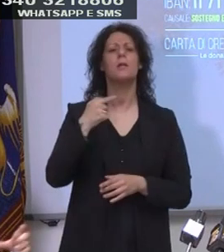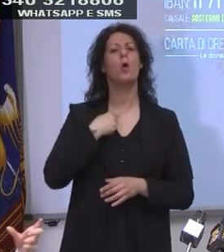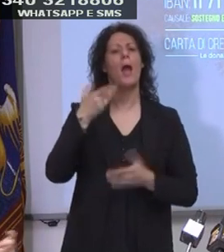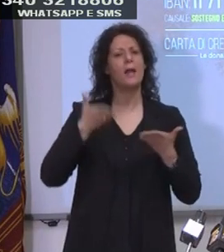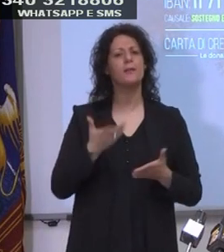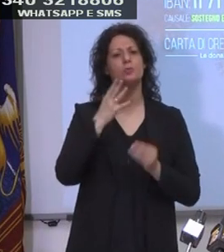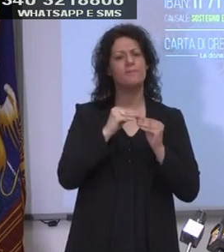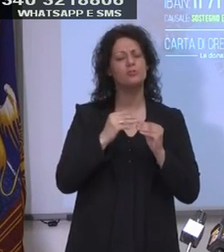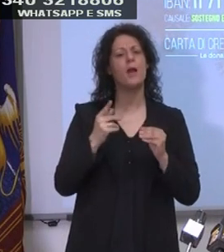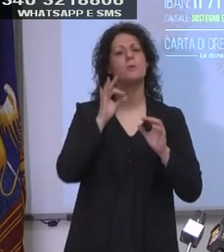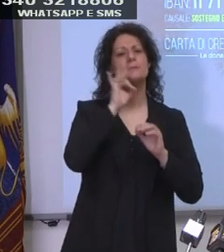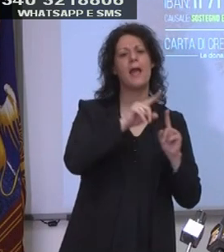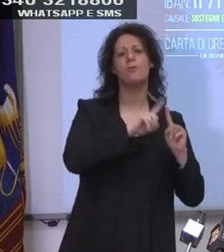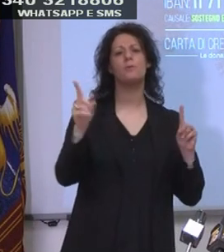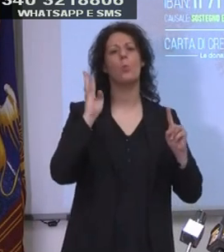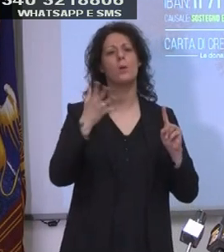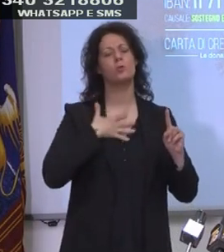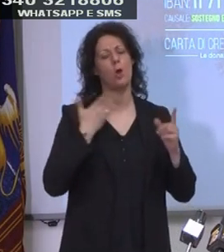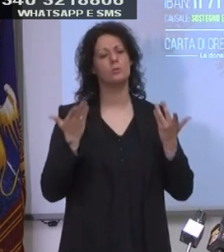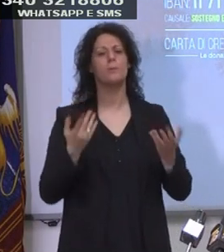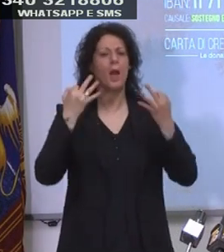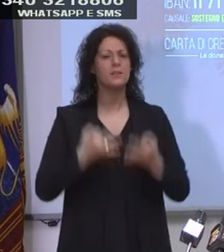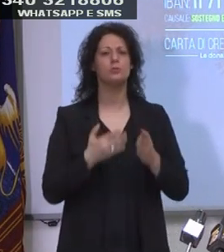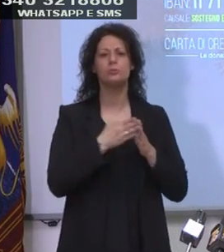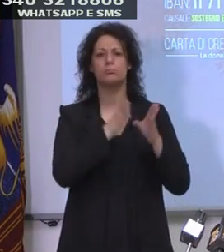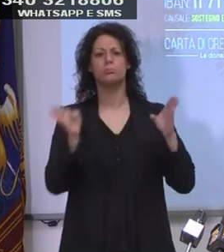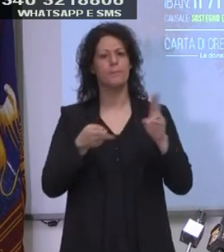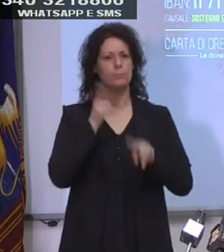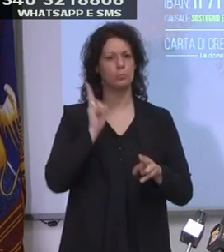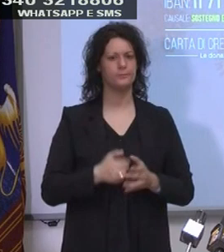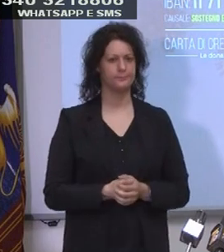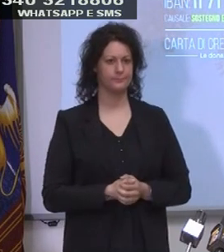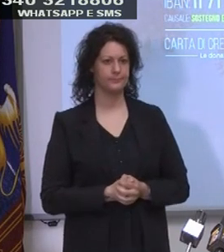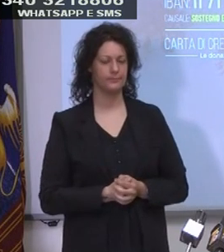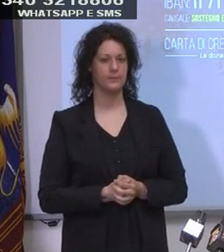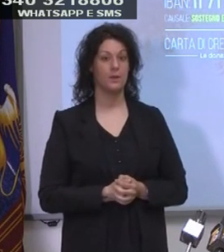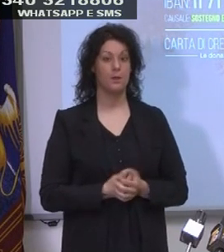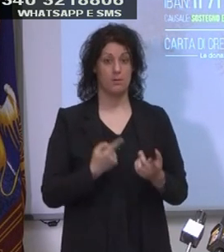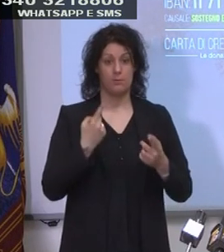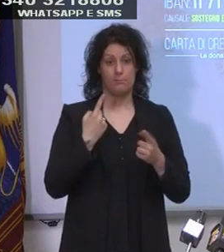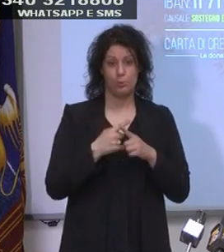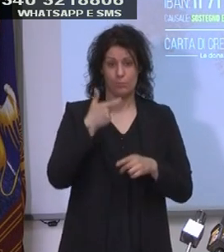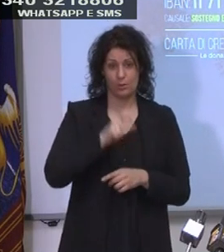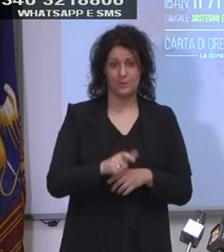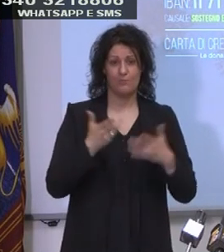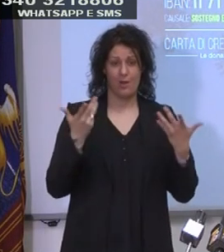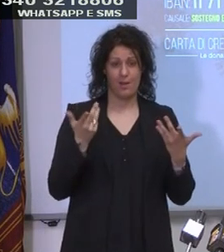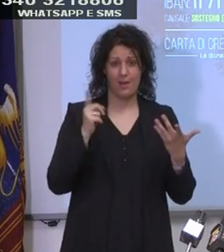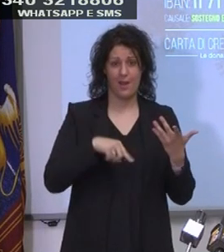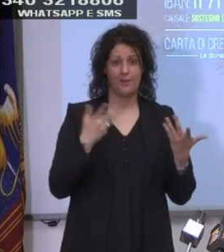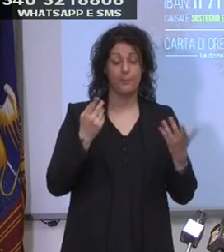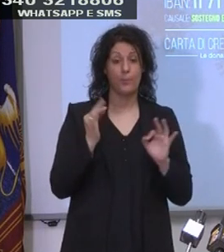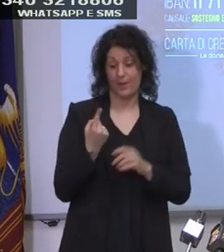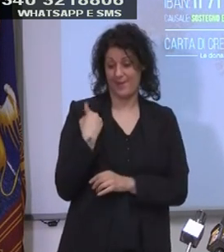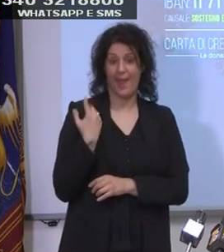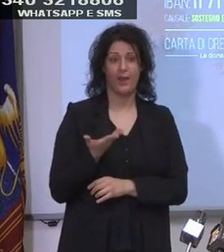adesso. Addirittura? L'abbiamo ampliata. E dall'altro sulla base del fatto che il governo prevede, sorpresa di